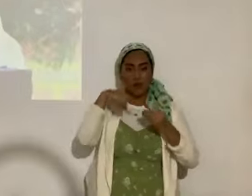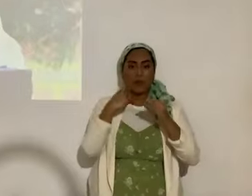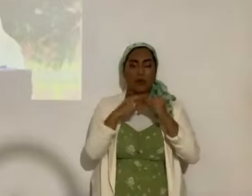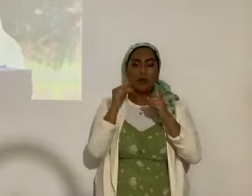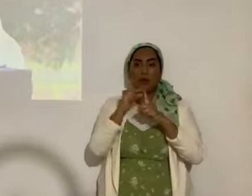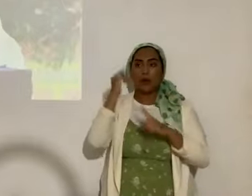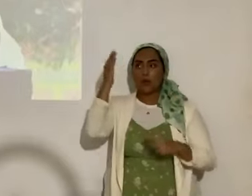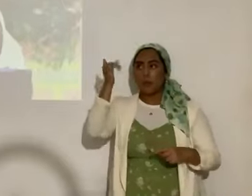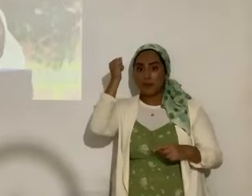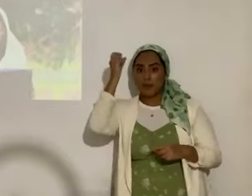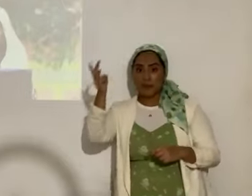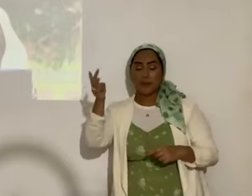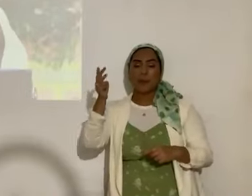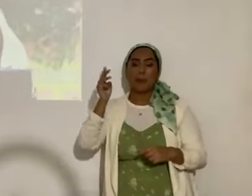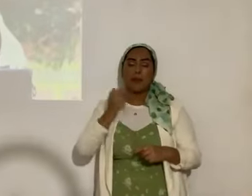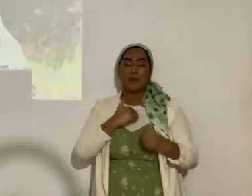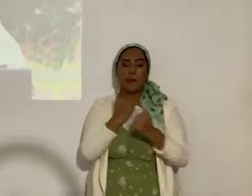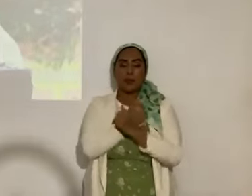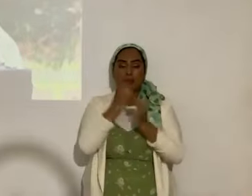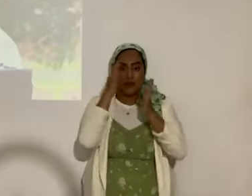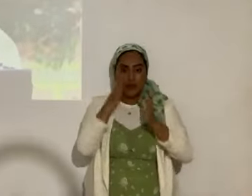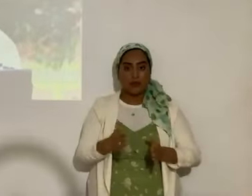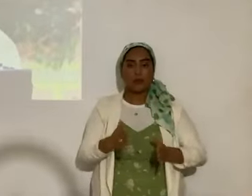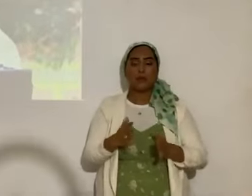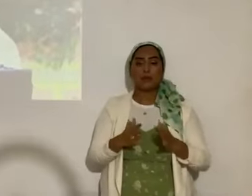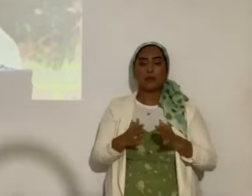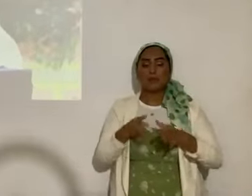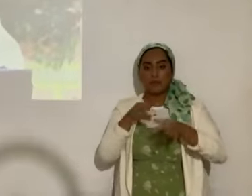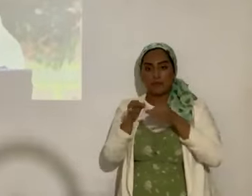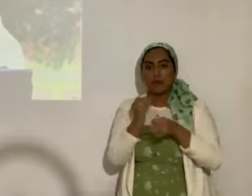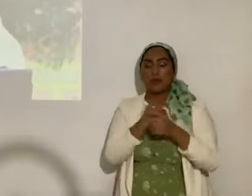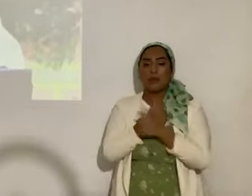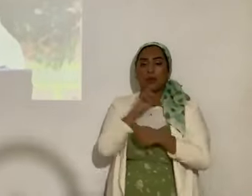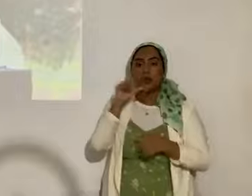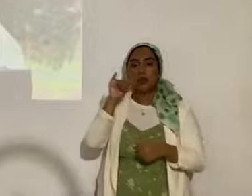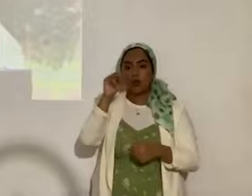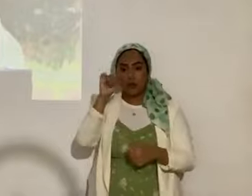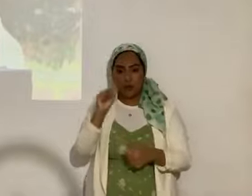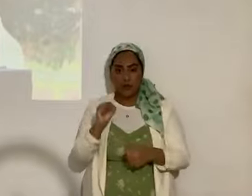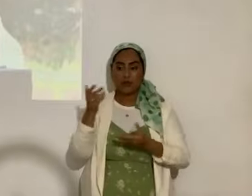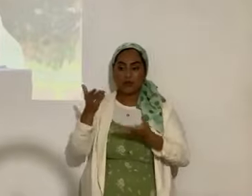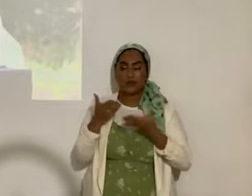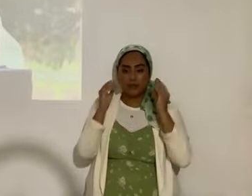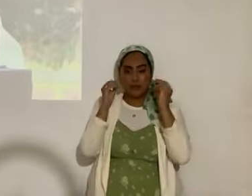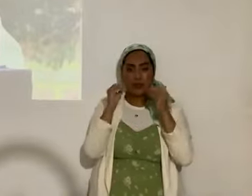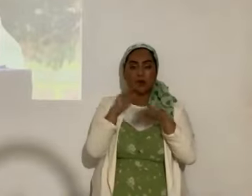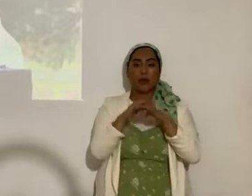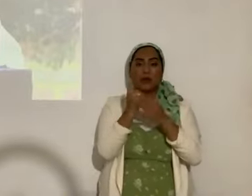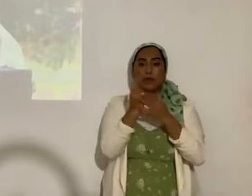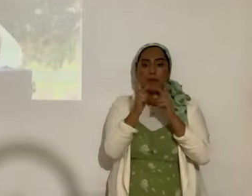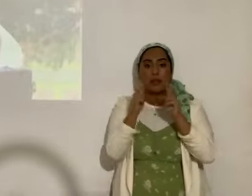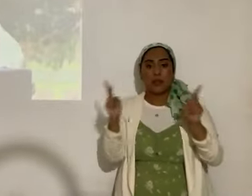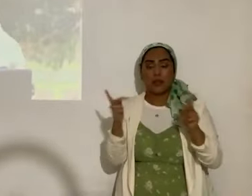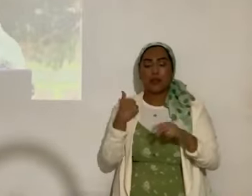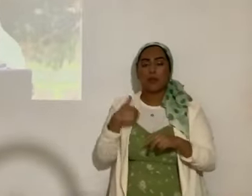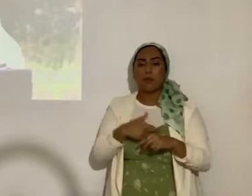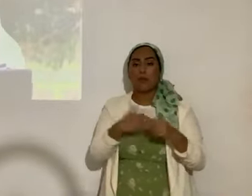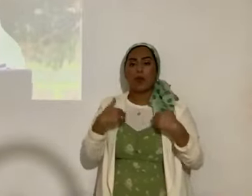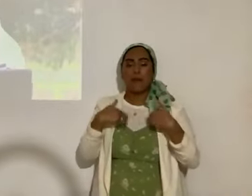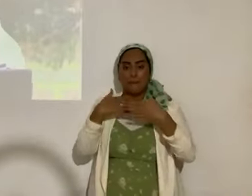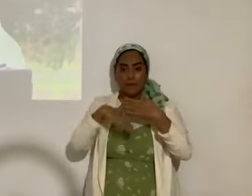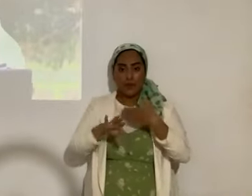palabras de yashua que nos han ministrado a nuestro amado roe Los roín Cervantes que nos ha ministrado en las hemos